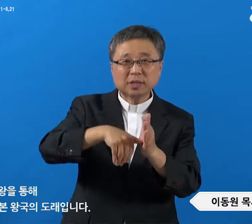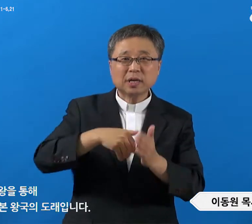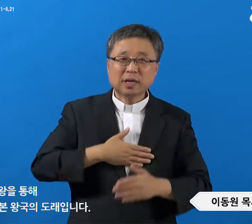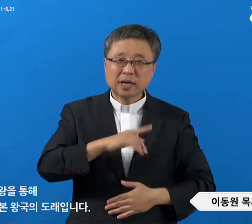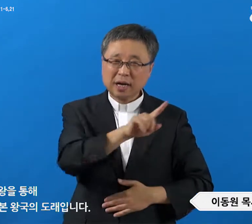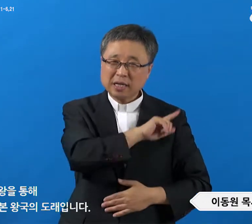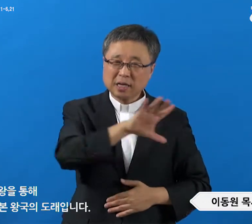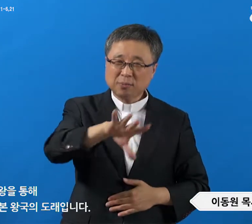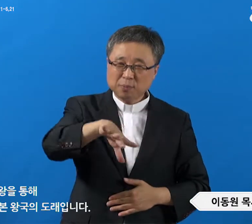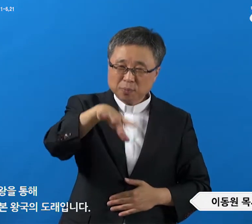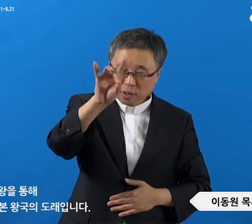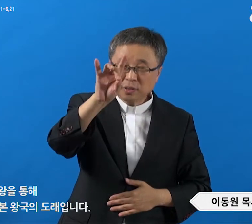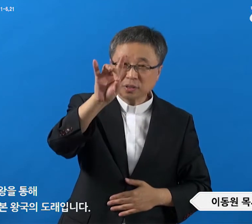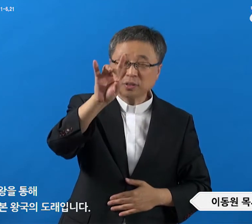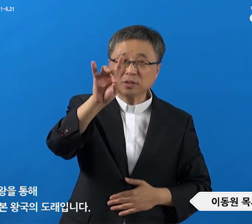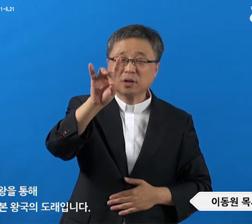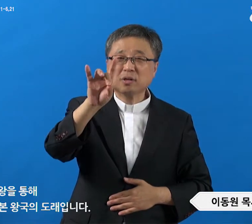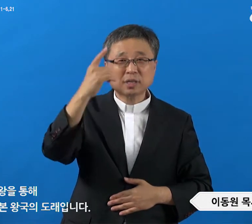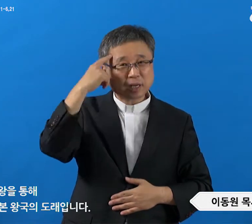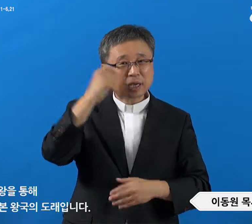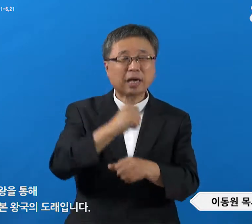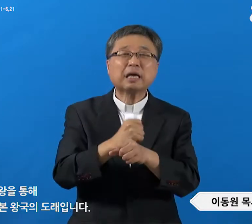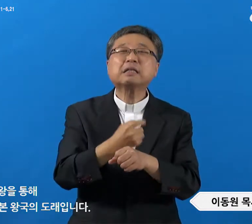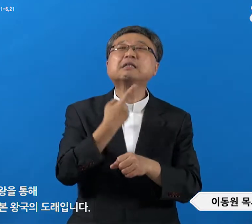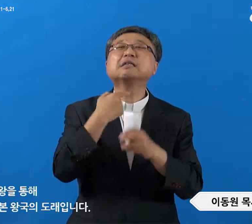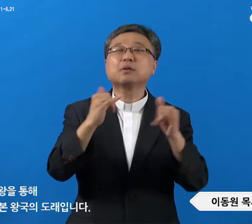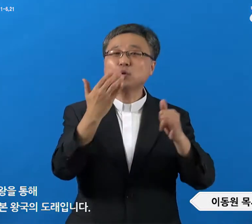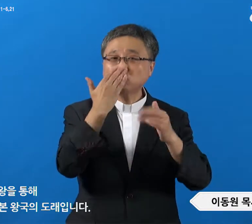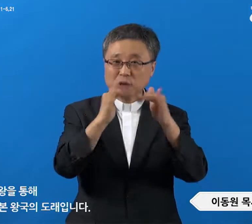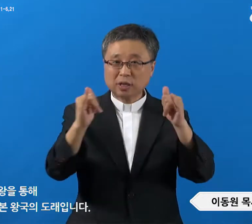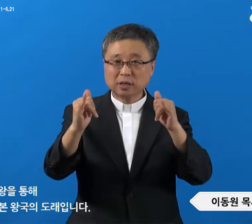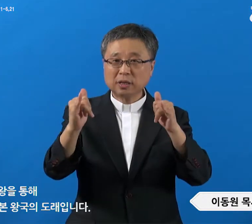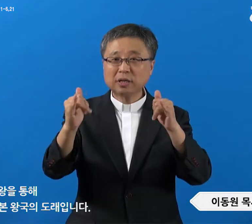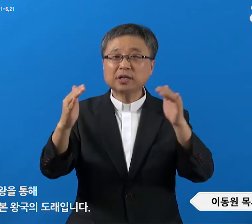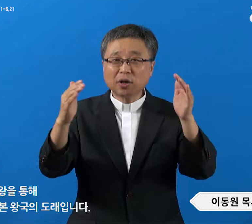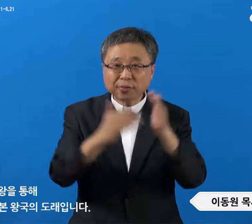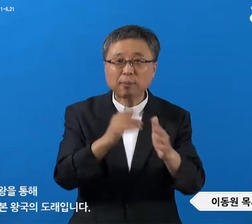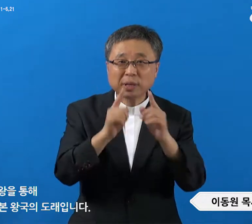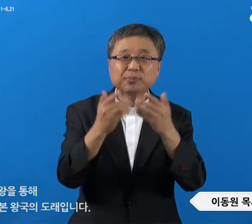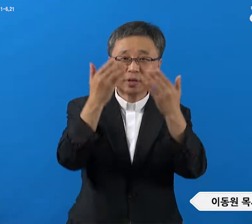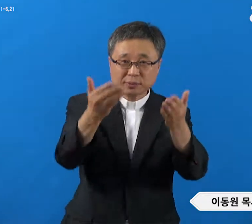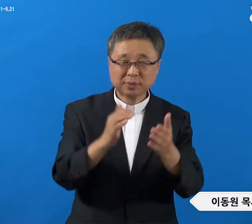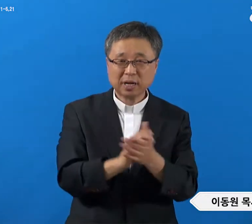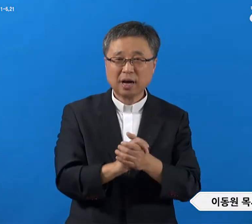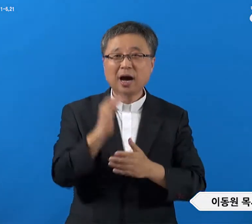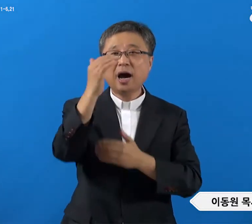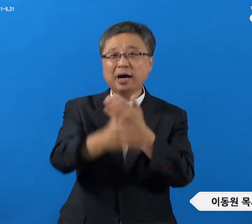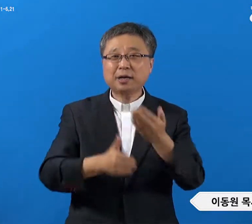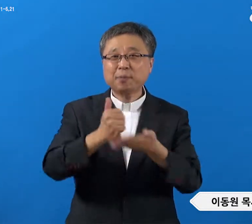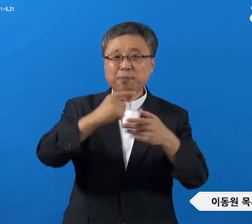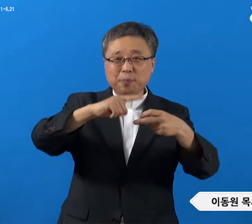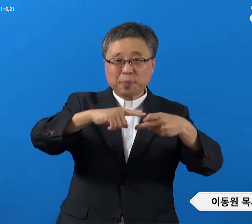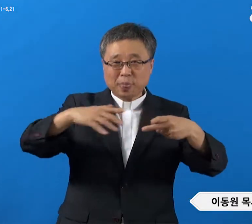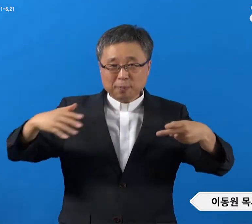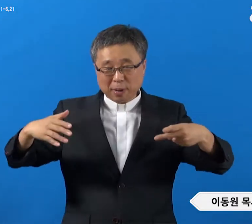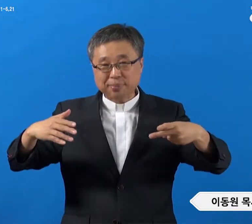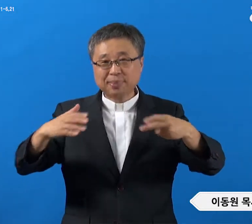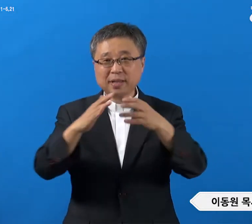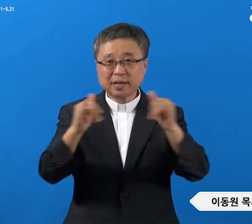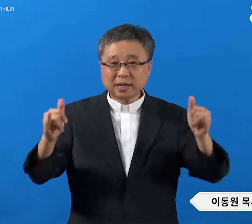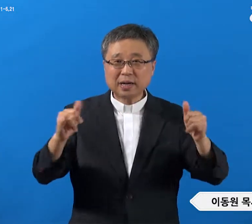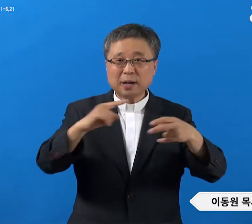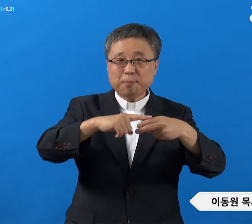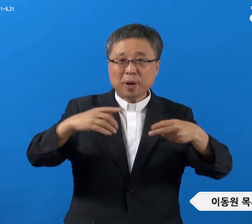1차적 대상은 유대인이었다라는 것을 말씀을 드렸죠. 자, 하나님께서 마태를